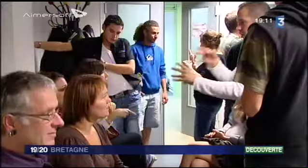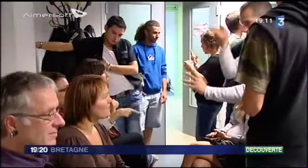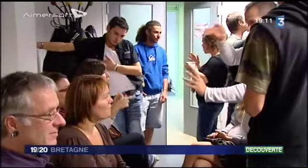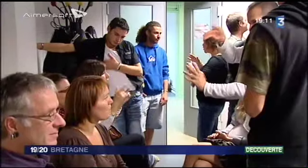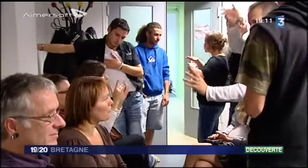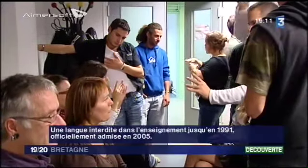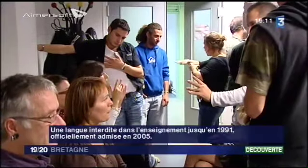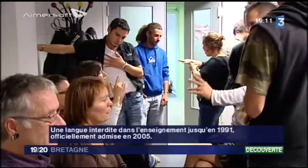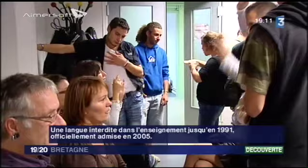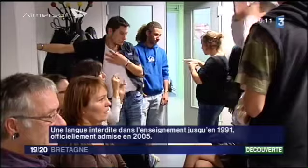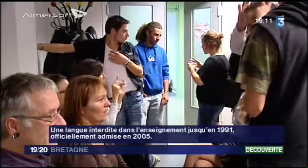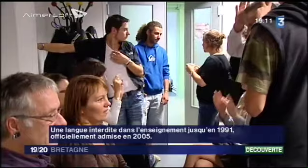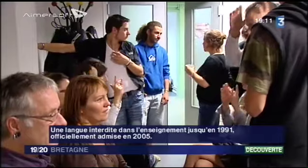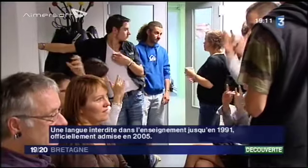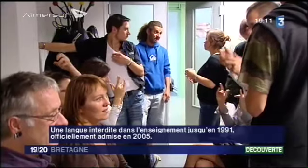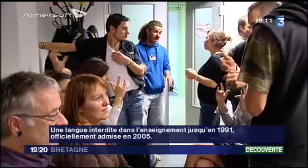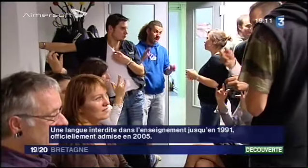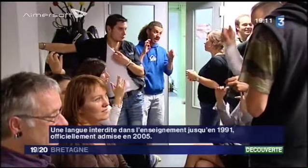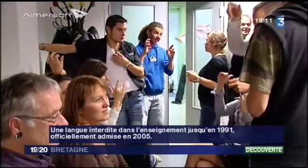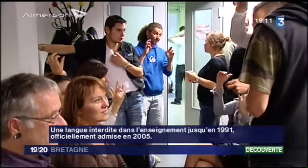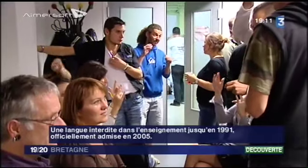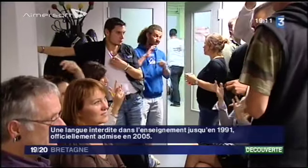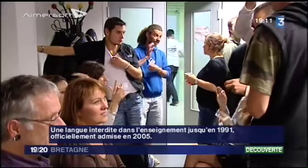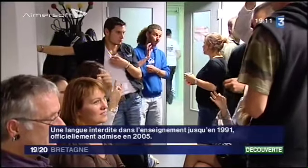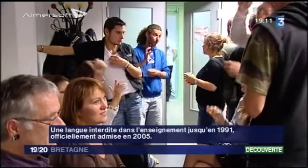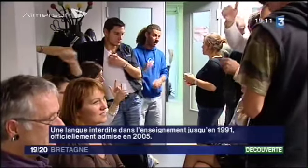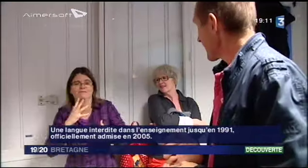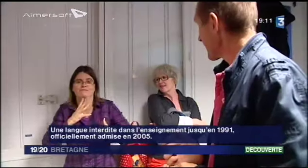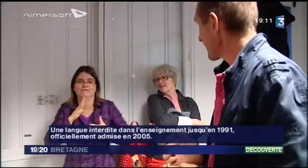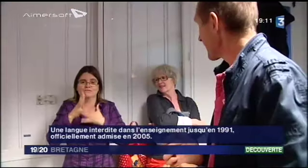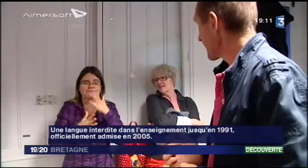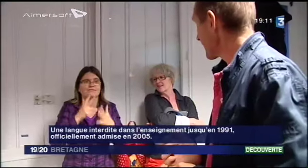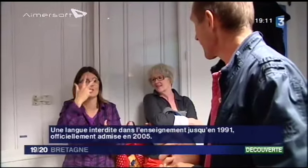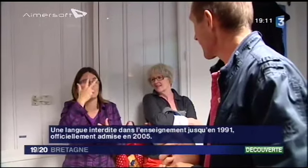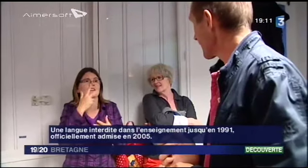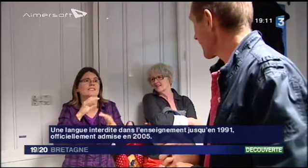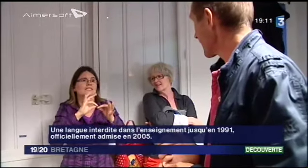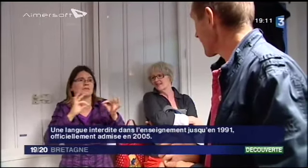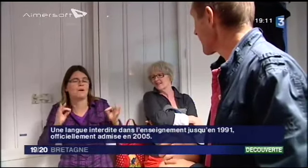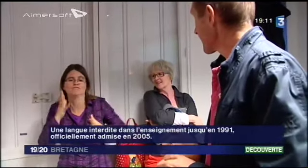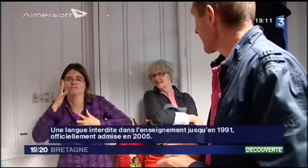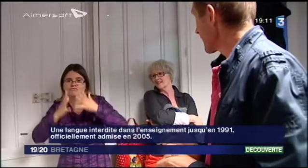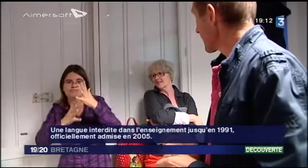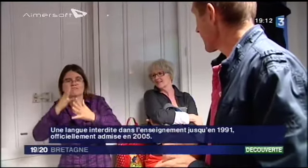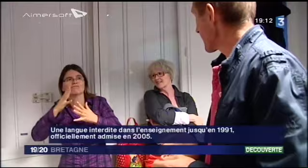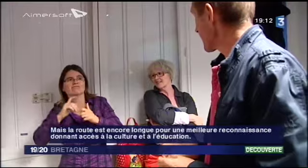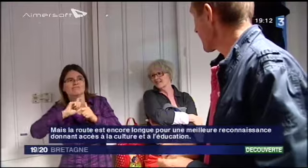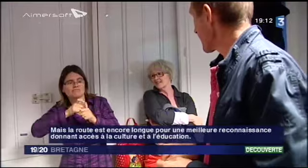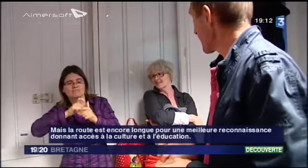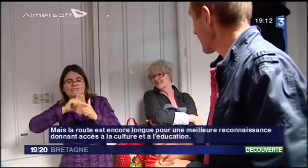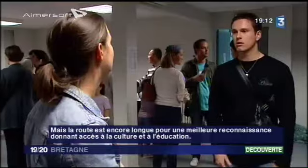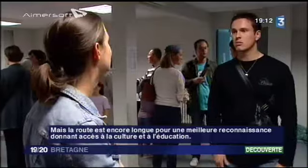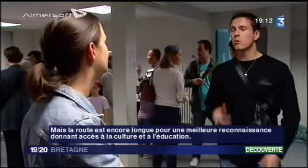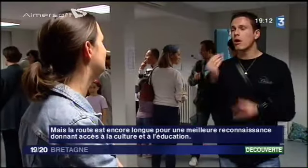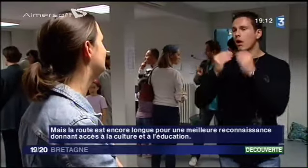Une langue interdite dans l'enseignement jusqu'en 1991, officiellement admise en 2005, mais la route est encore